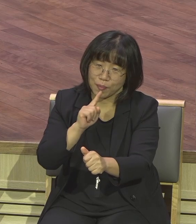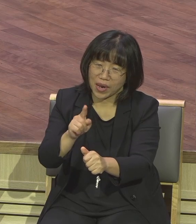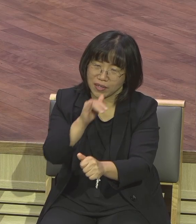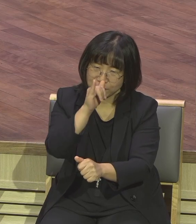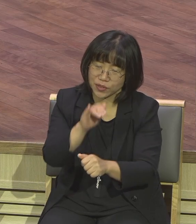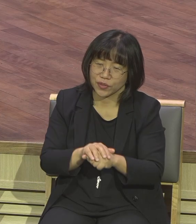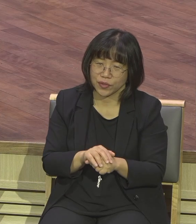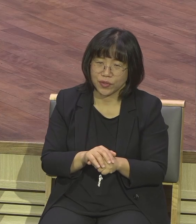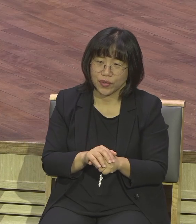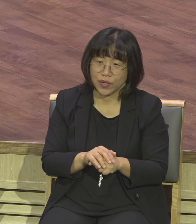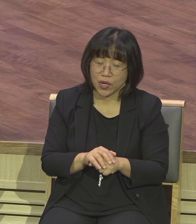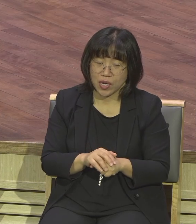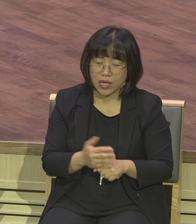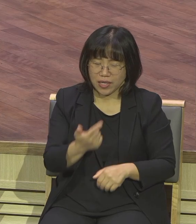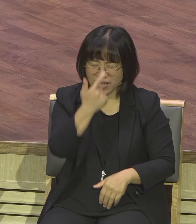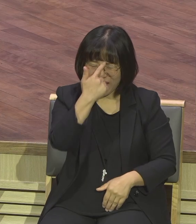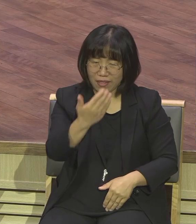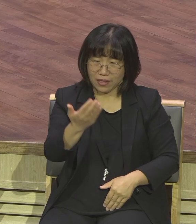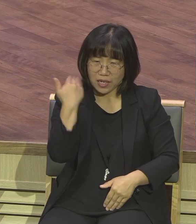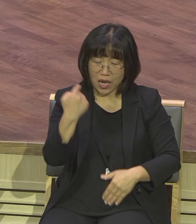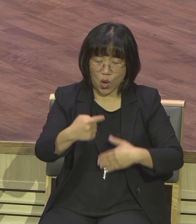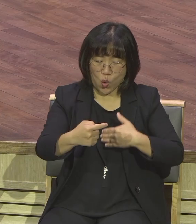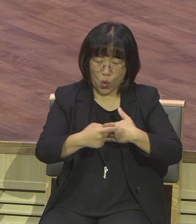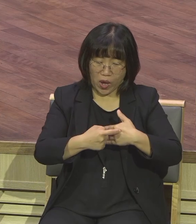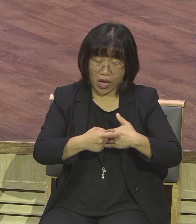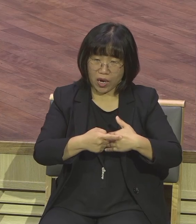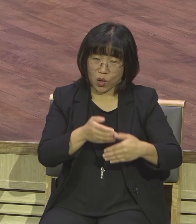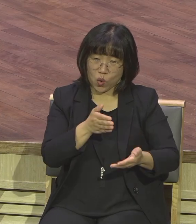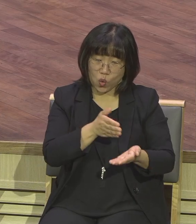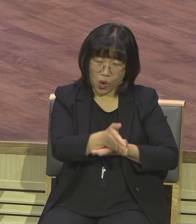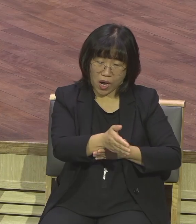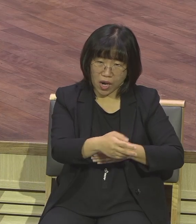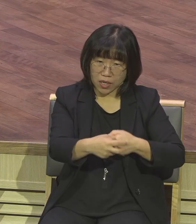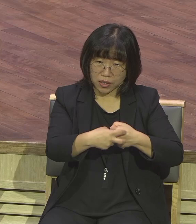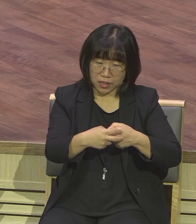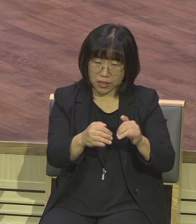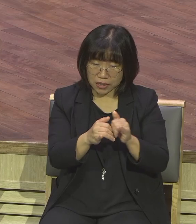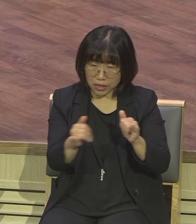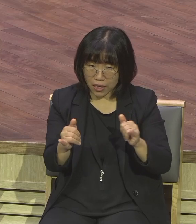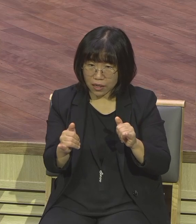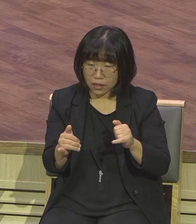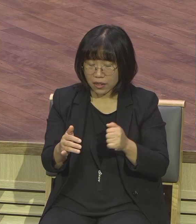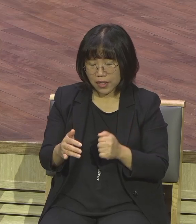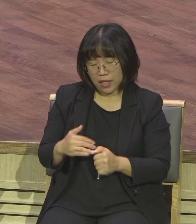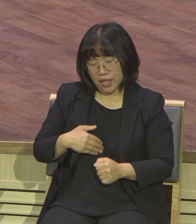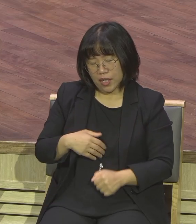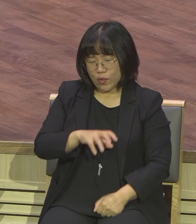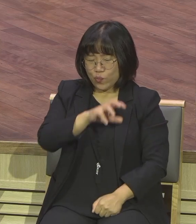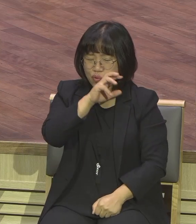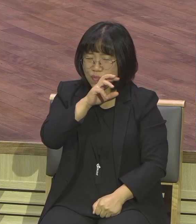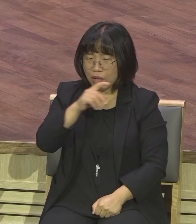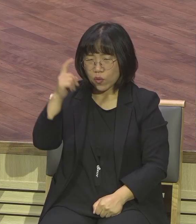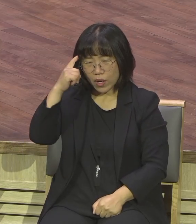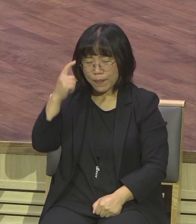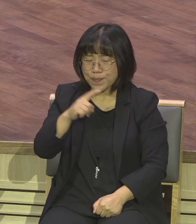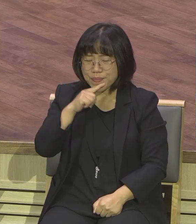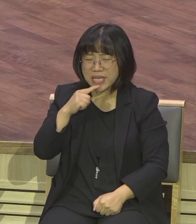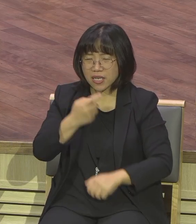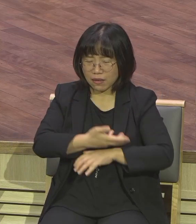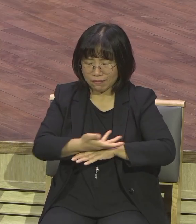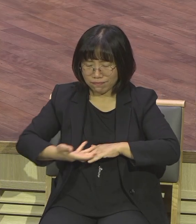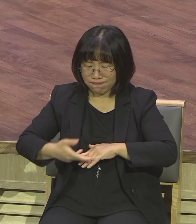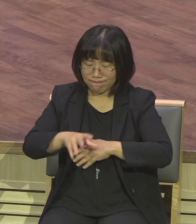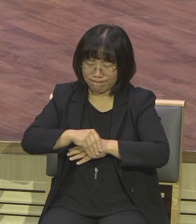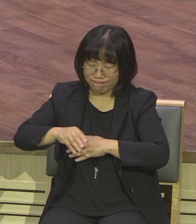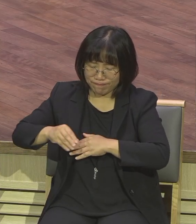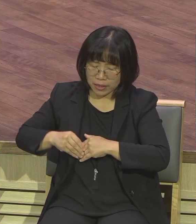의사라 하면서 불만이 많았다. 왜 불만하냐? 맨날 피를 봐야 되니까. 또 수술하고 나면 죽느냐 사느냐 또